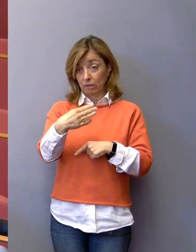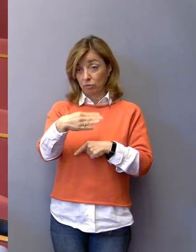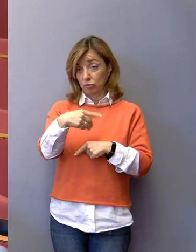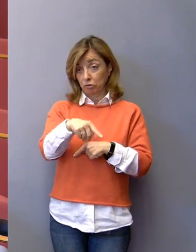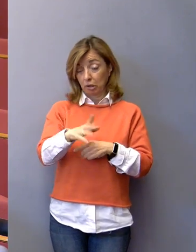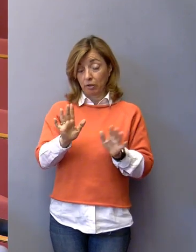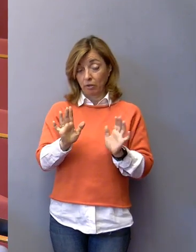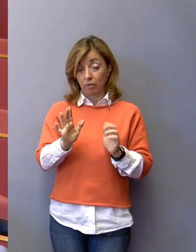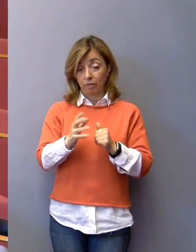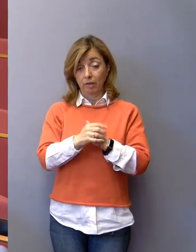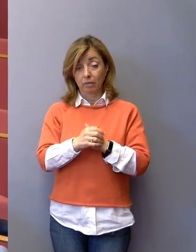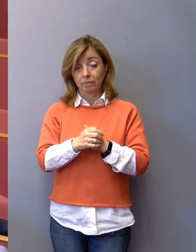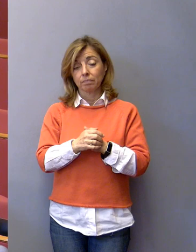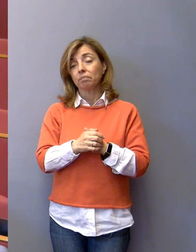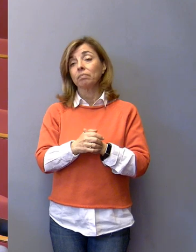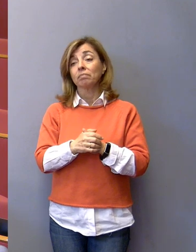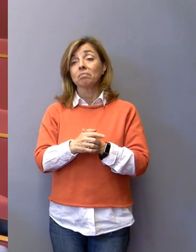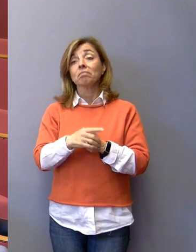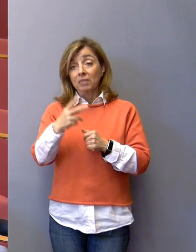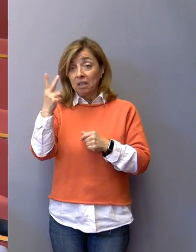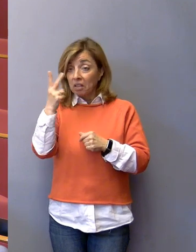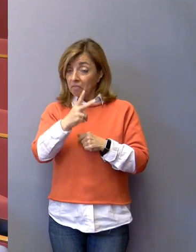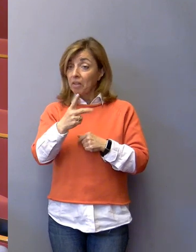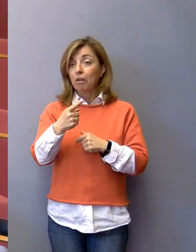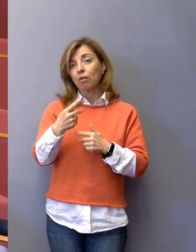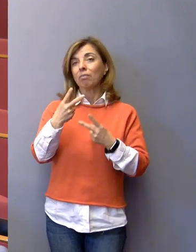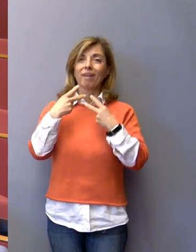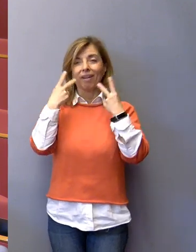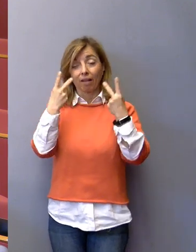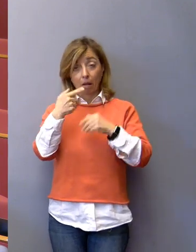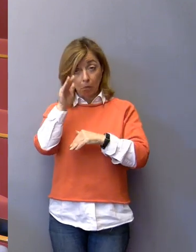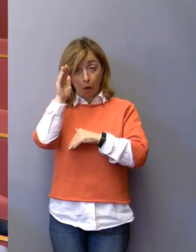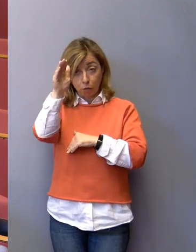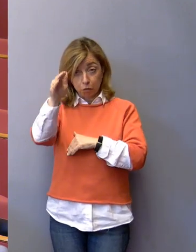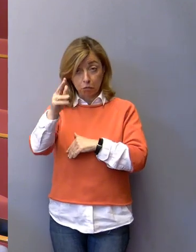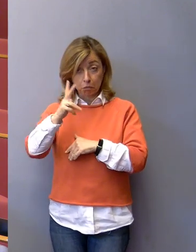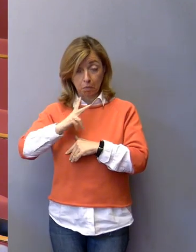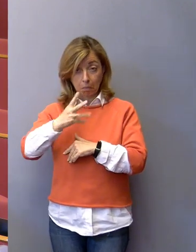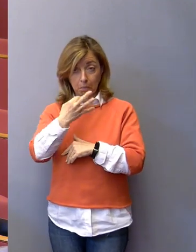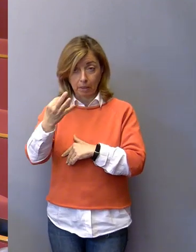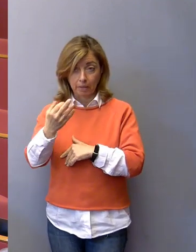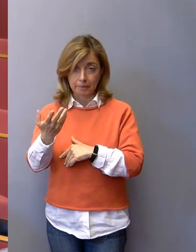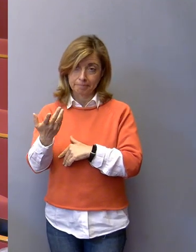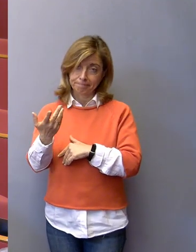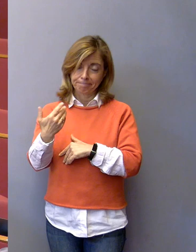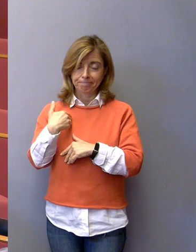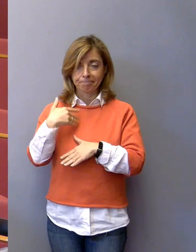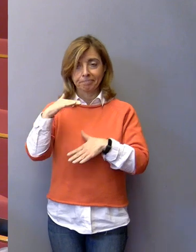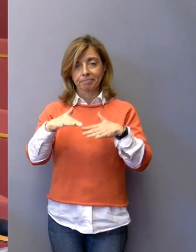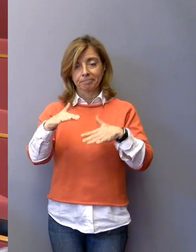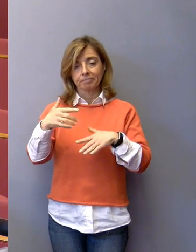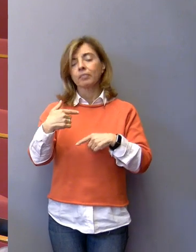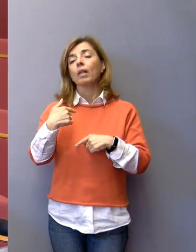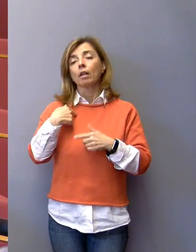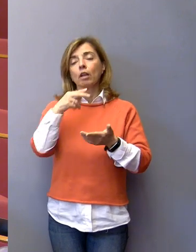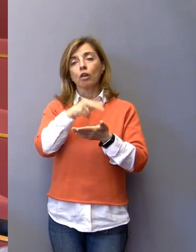non ha la ben sperare lo dico perché ovviamente il voto del Partito Democratico sarà un voto contrario nel metodo